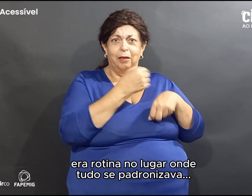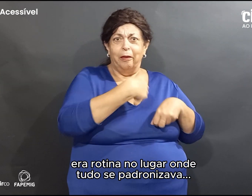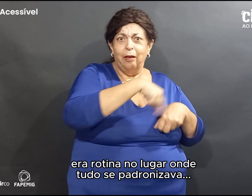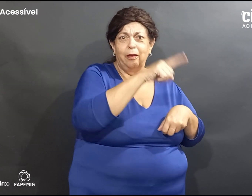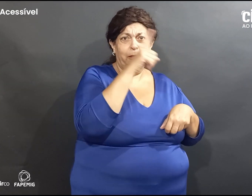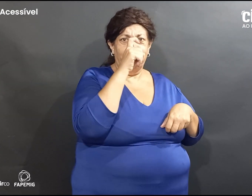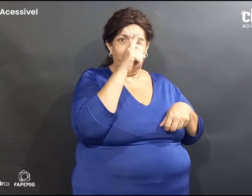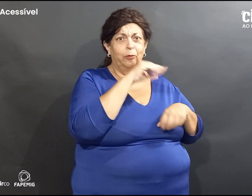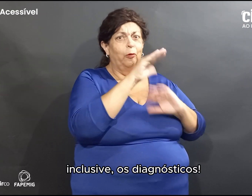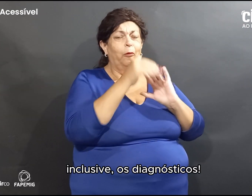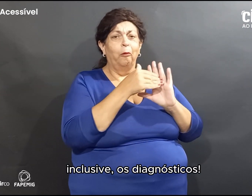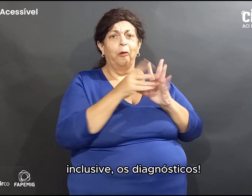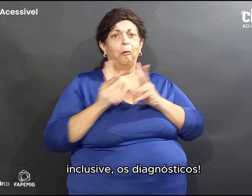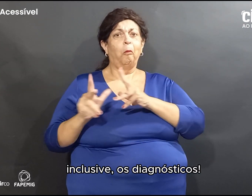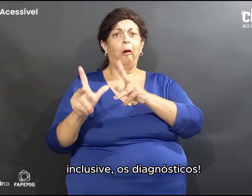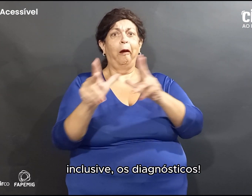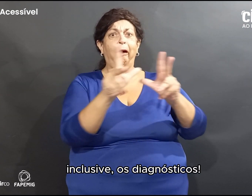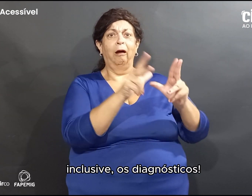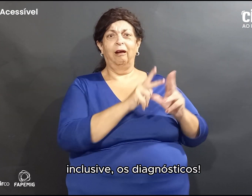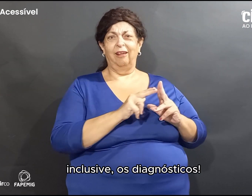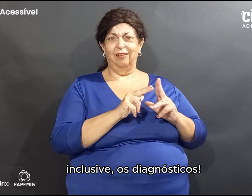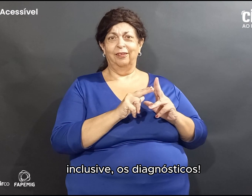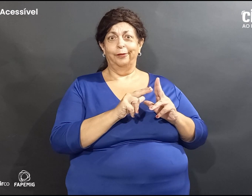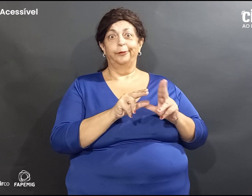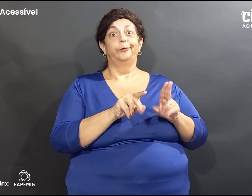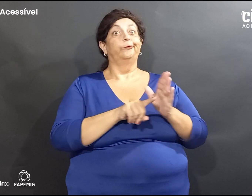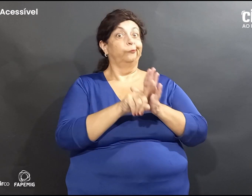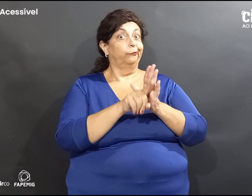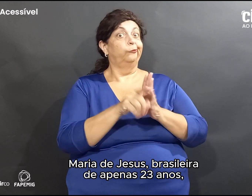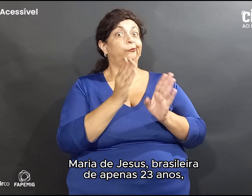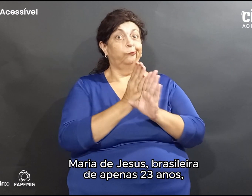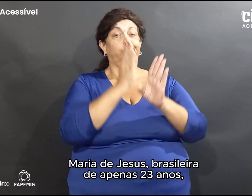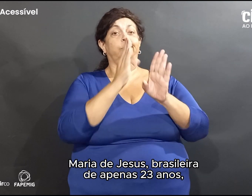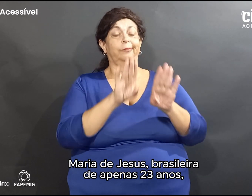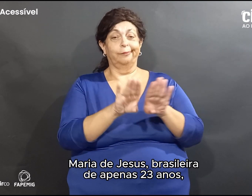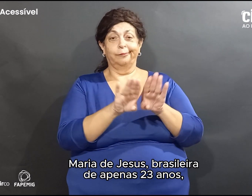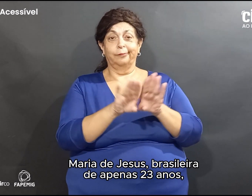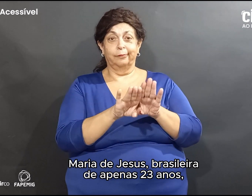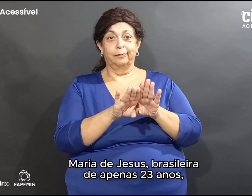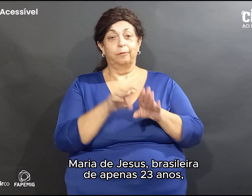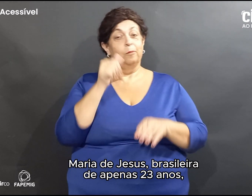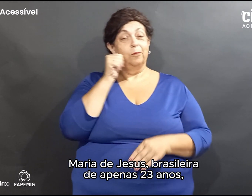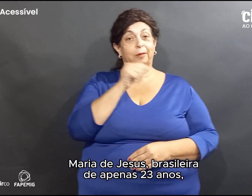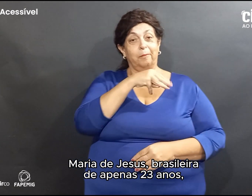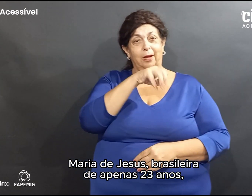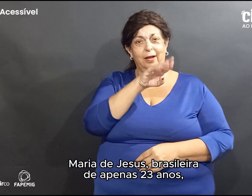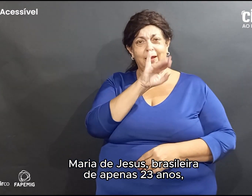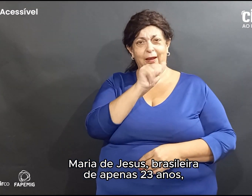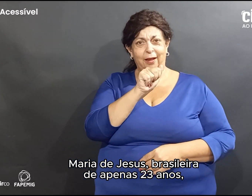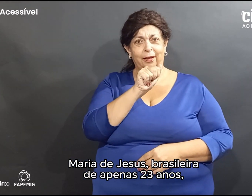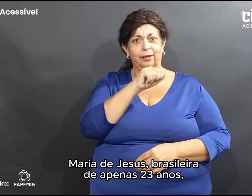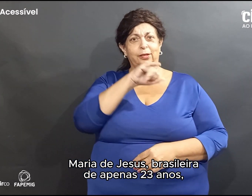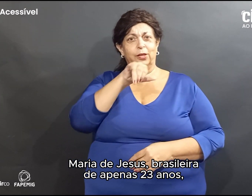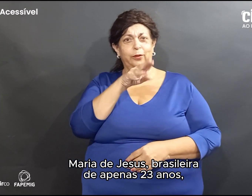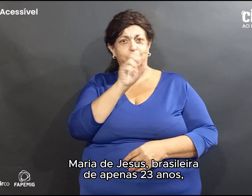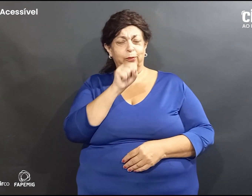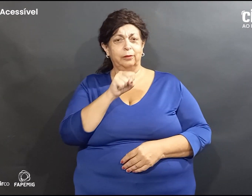padronizava, inclusive os diagnósticos. Maria de Jesus, brasileira de apenas 23 anos, teve